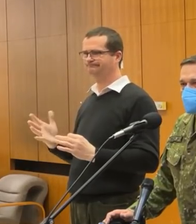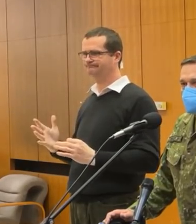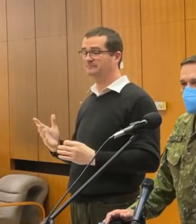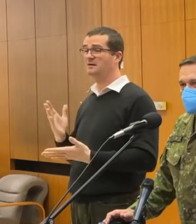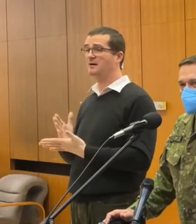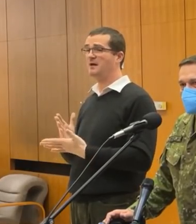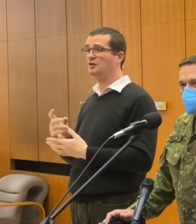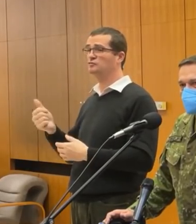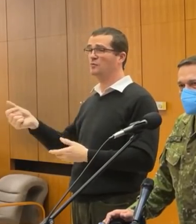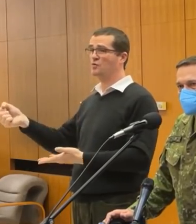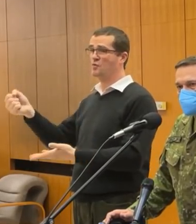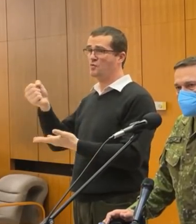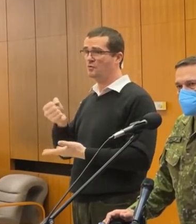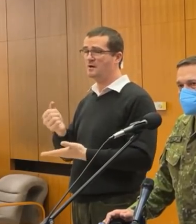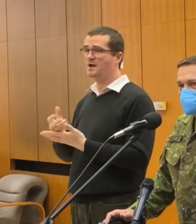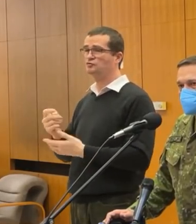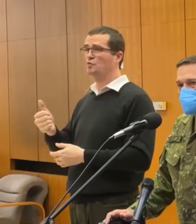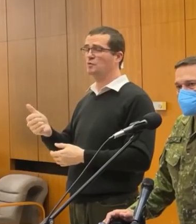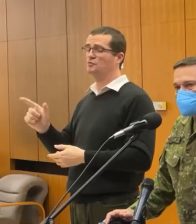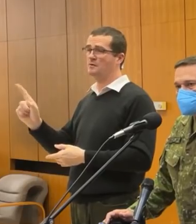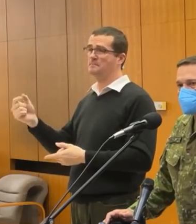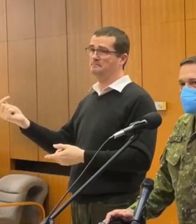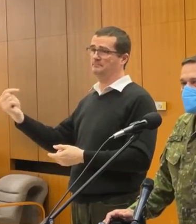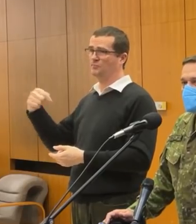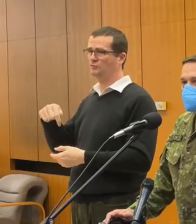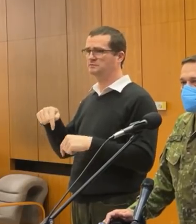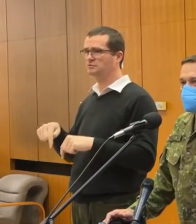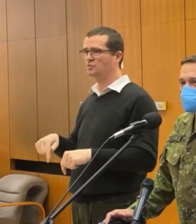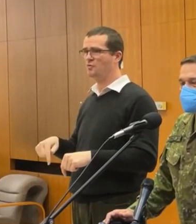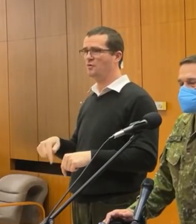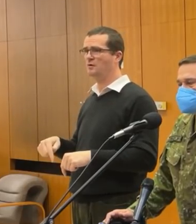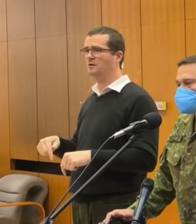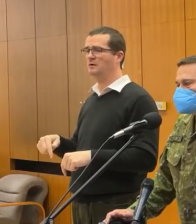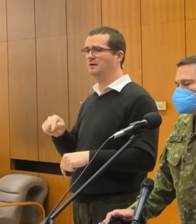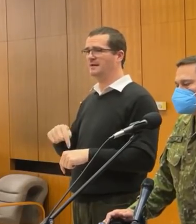a každé euro, každá koruna, ktorá by bola prinesená